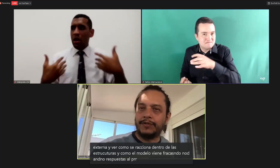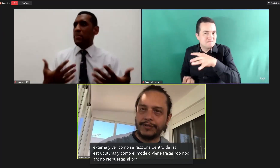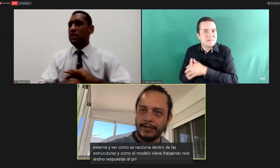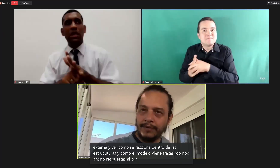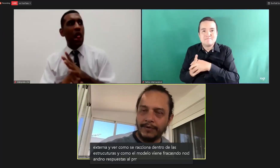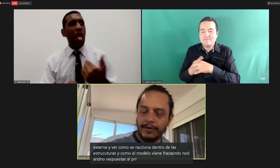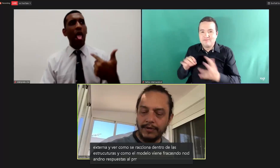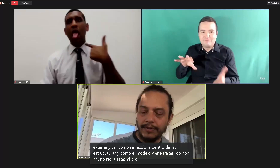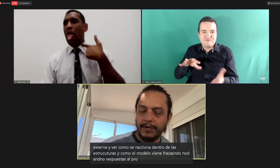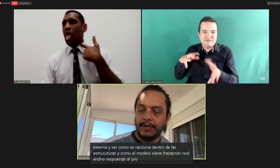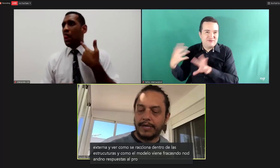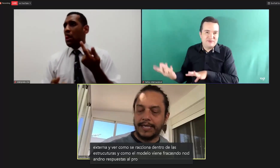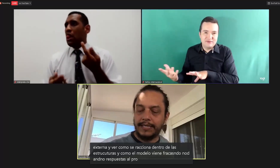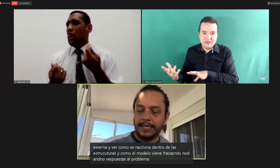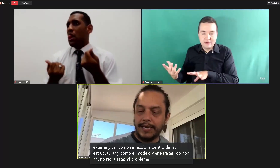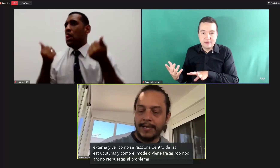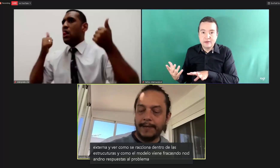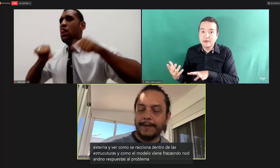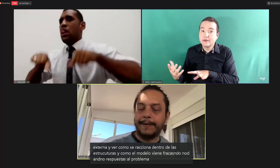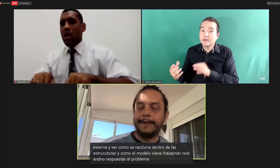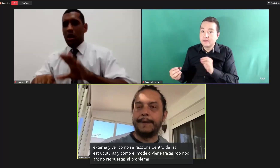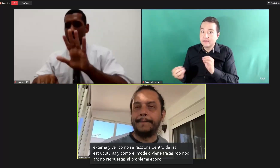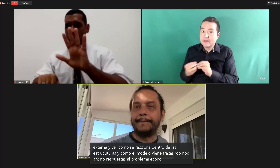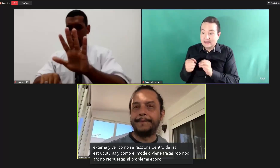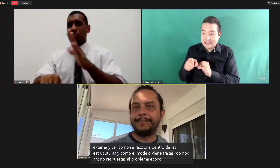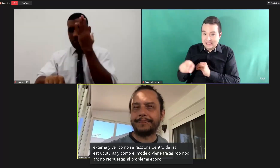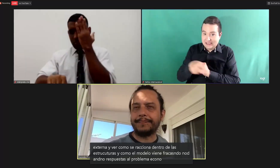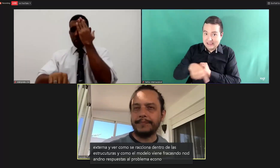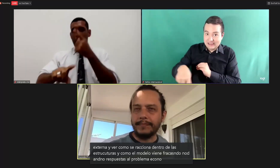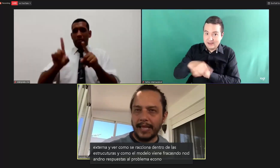efecto distorsivo que tienen